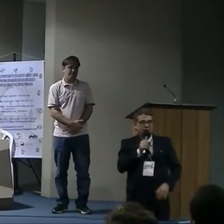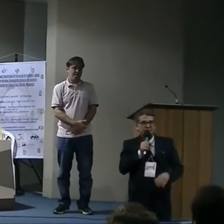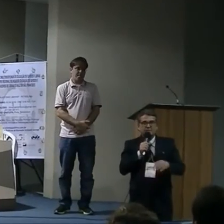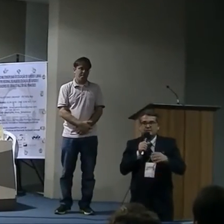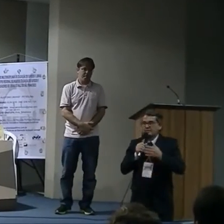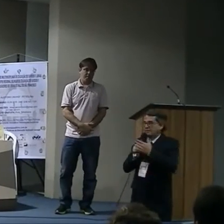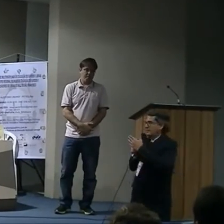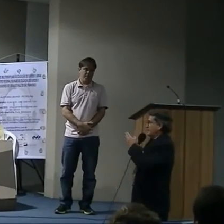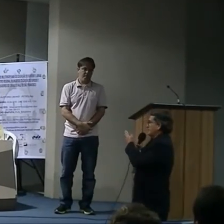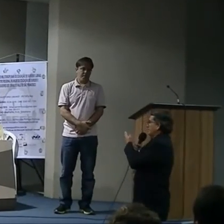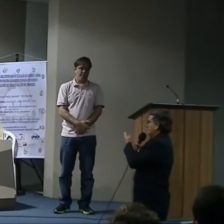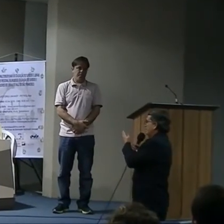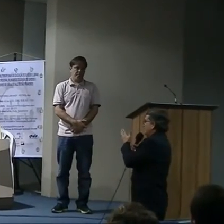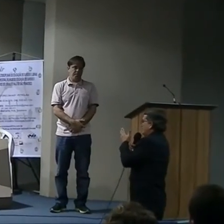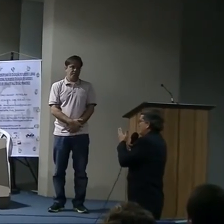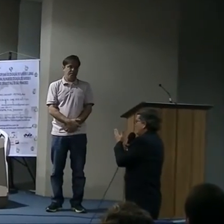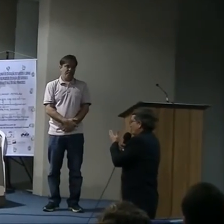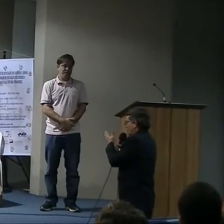nós